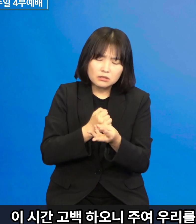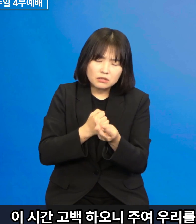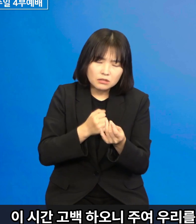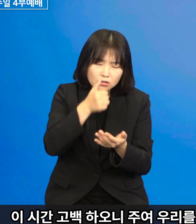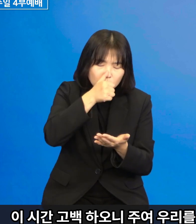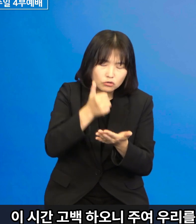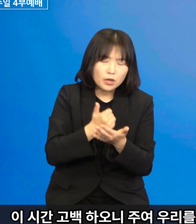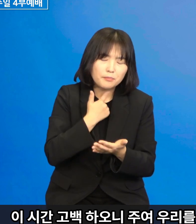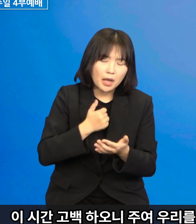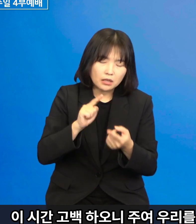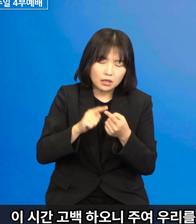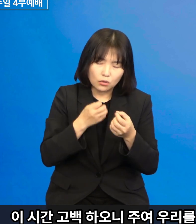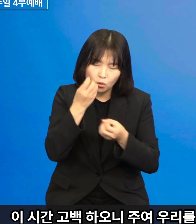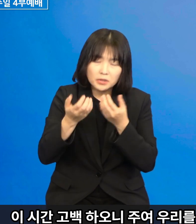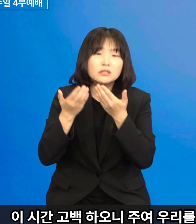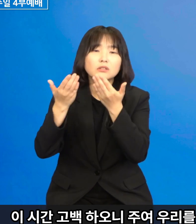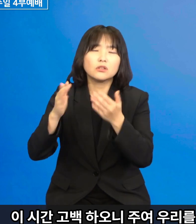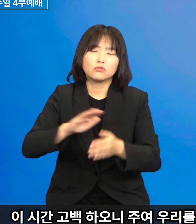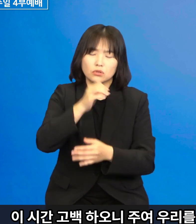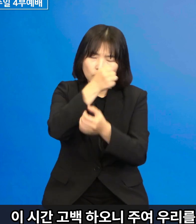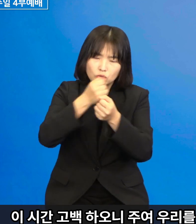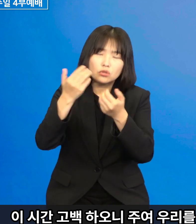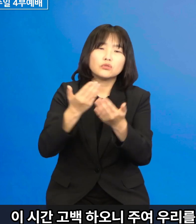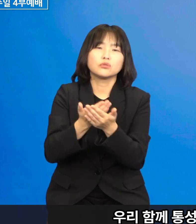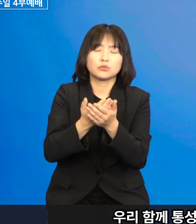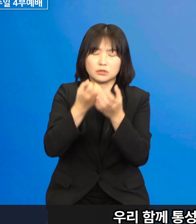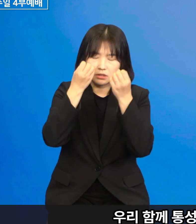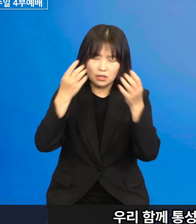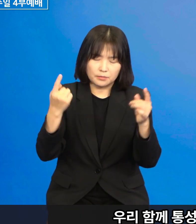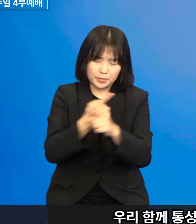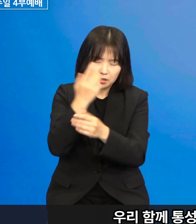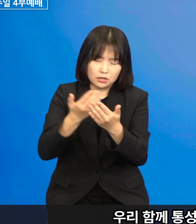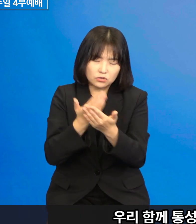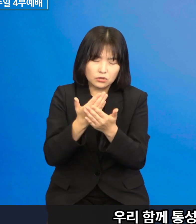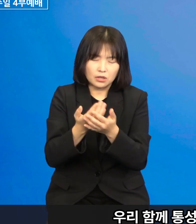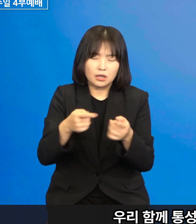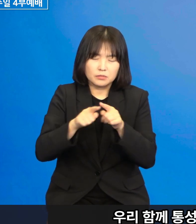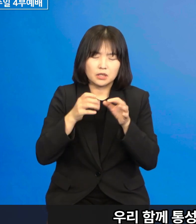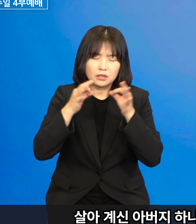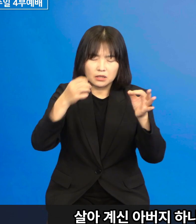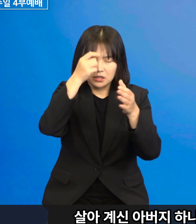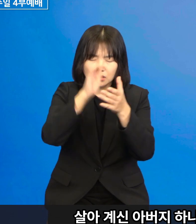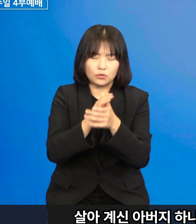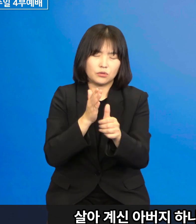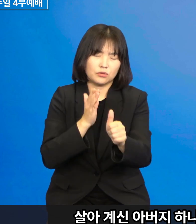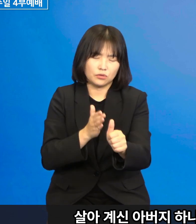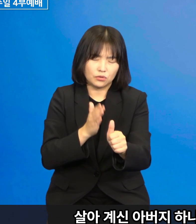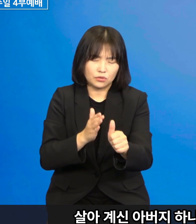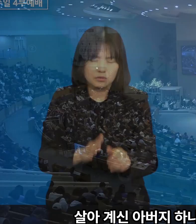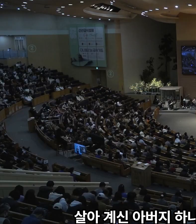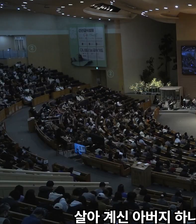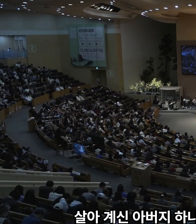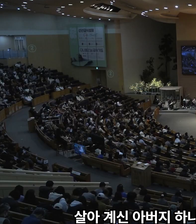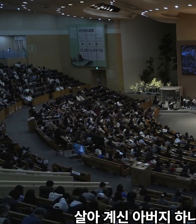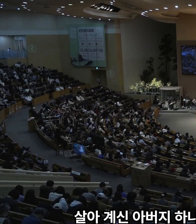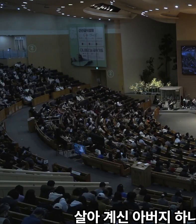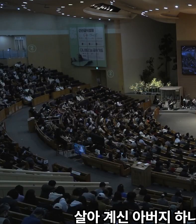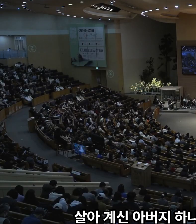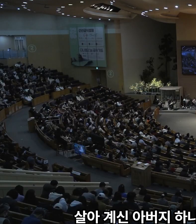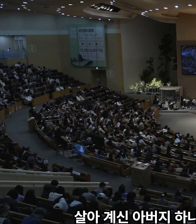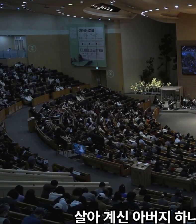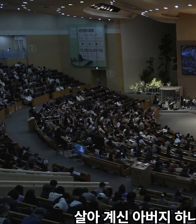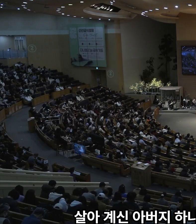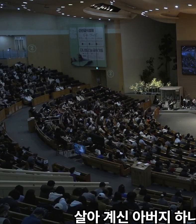시간 고백하오니 주여 우리를 용서해 주시고 새롭게 하여 주시옵소서. 우리 함께 동성으로 기도하겠습니다. 살아계신 아버지 하나님 감사합니다.